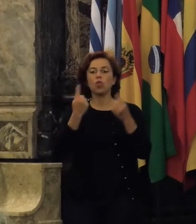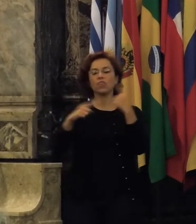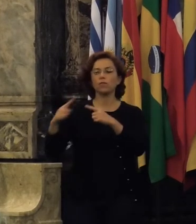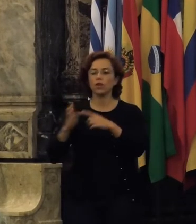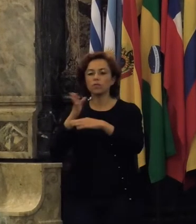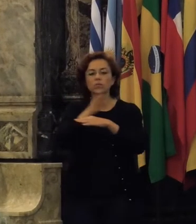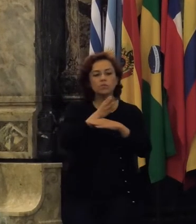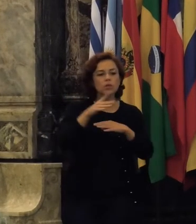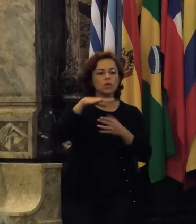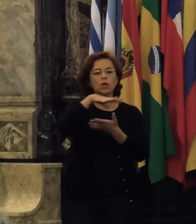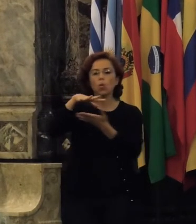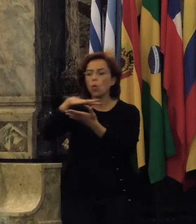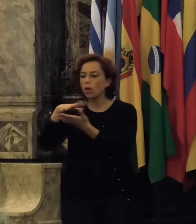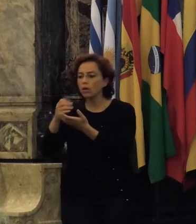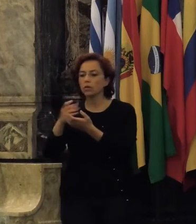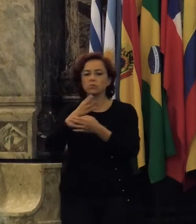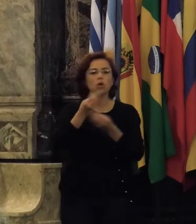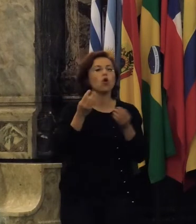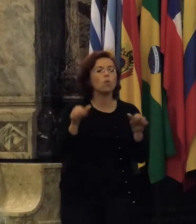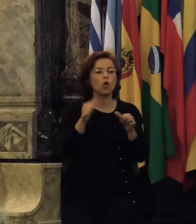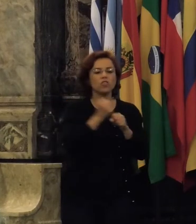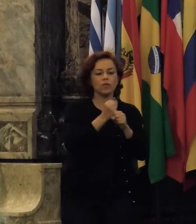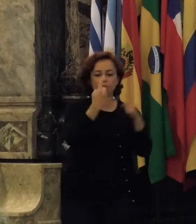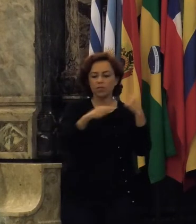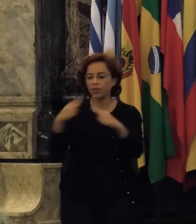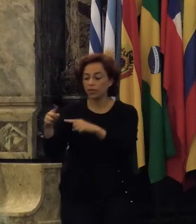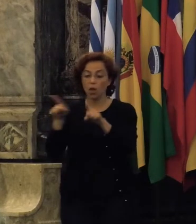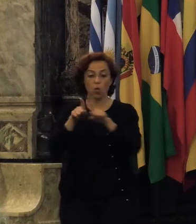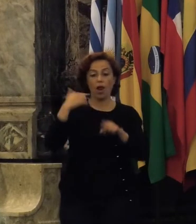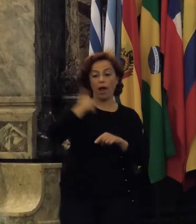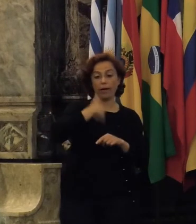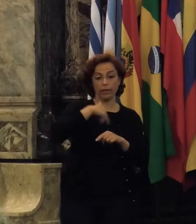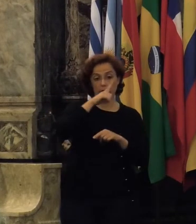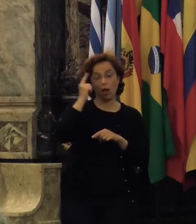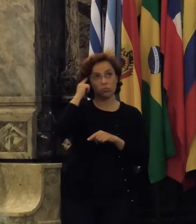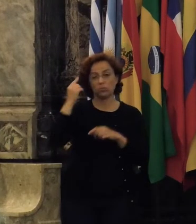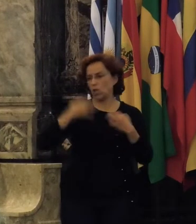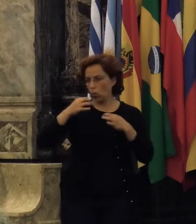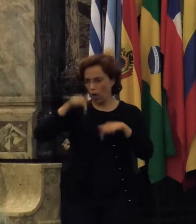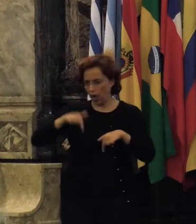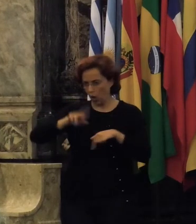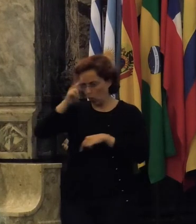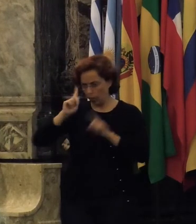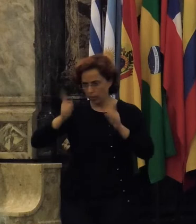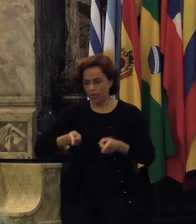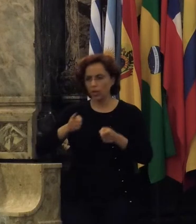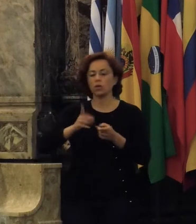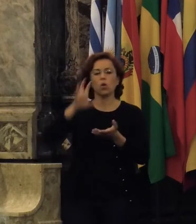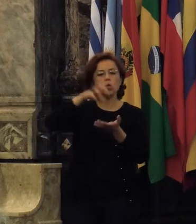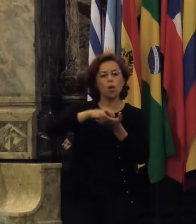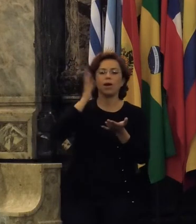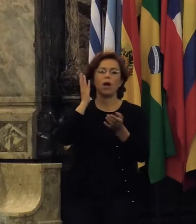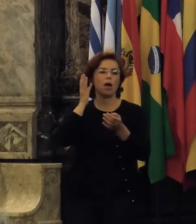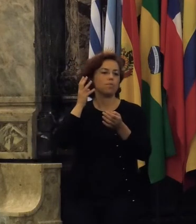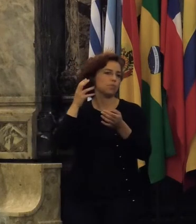actuación. De hecho, por lo menos en Argentina, y me consta que aquí también, centros de protección de